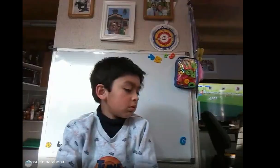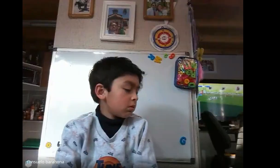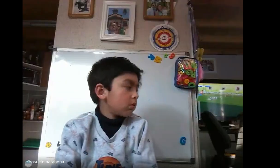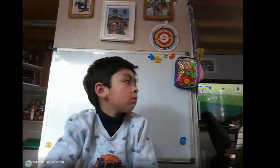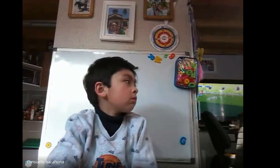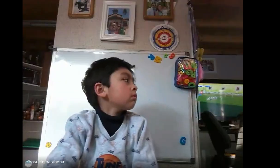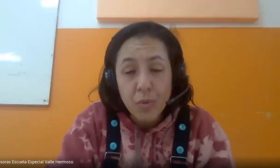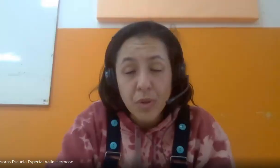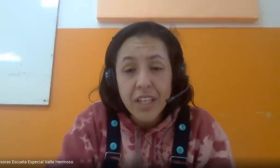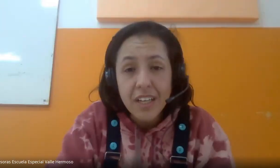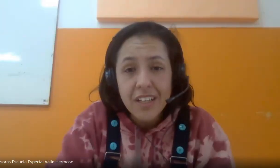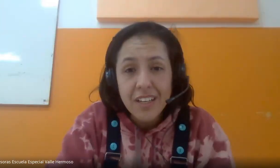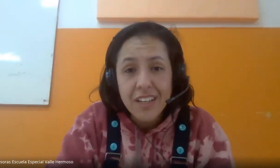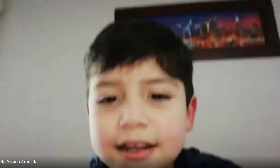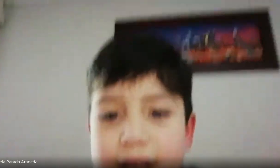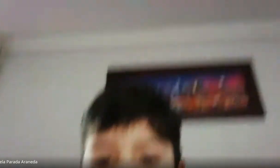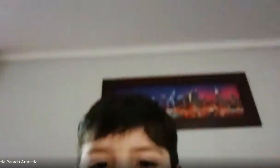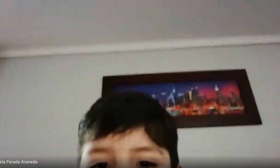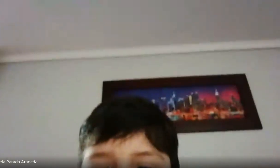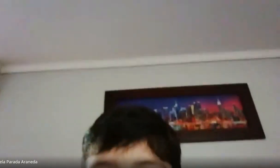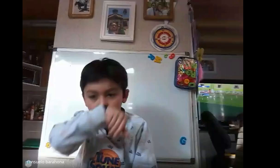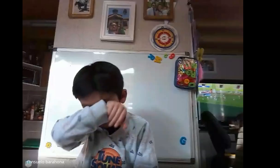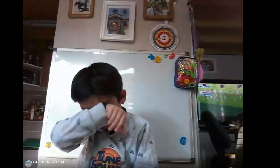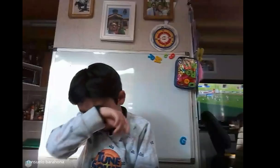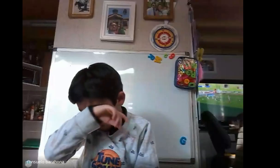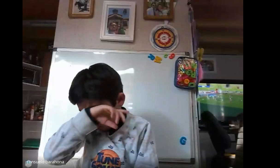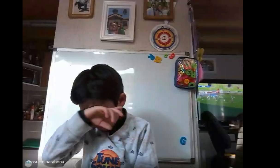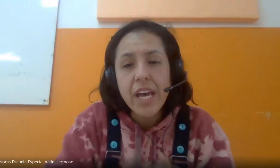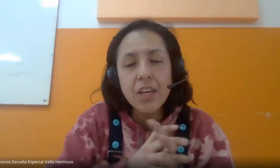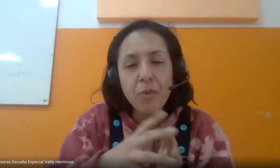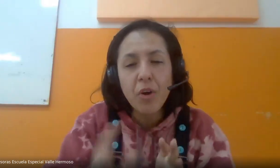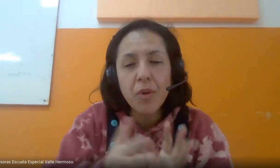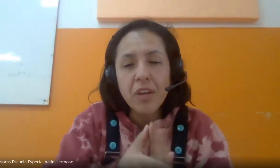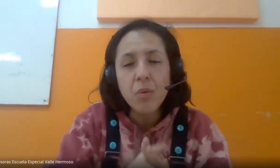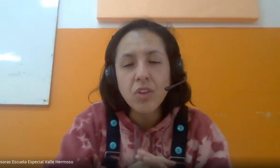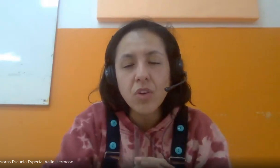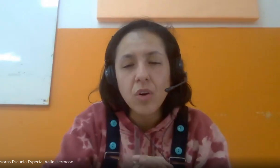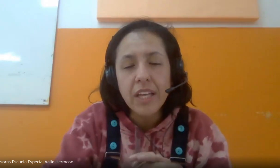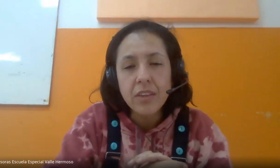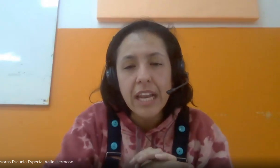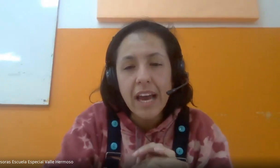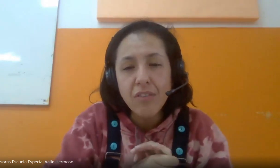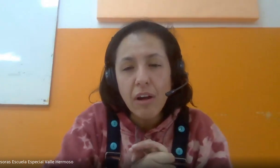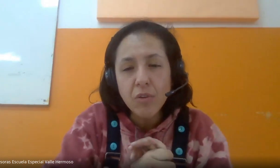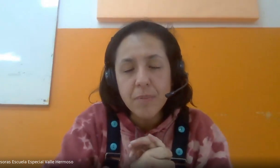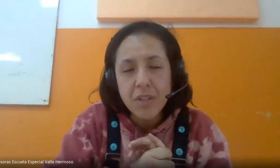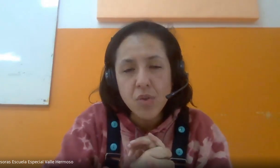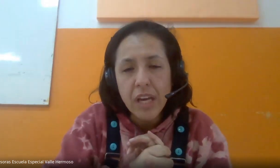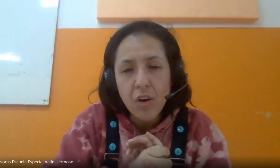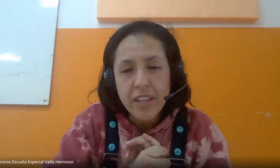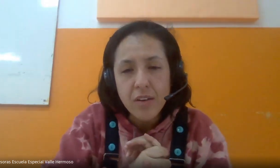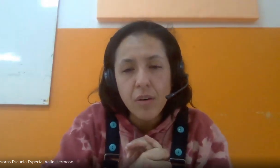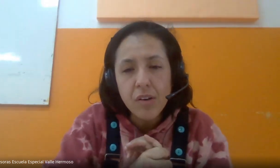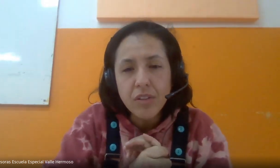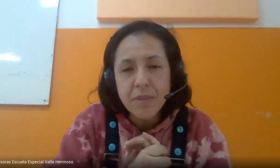Okay. Ya, el bebé se comunica. O sea, ¿podemos decir que yo me comunico cuando le hablo a otra persona o le digo algo a otra